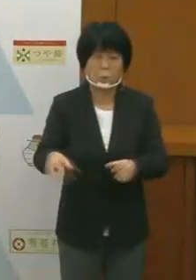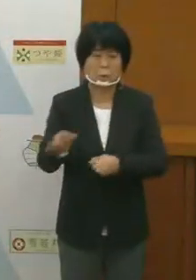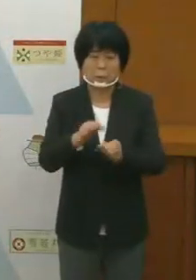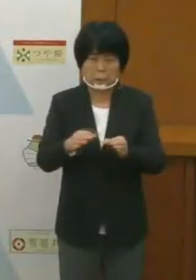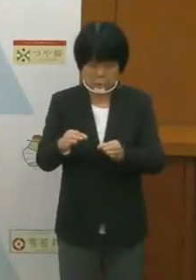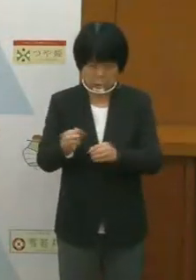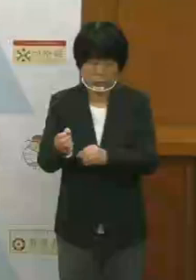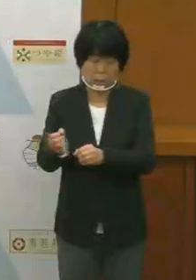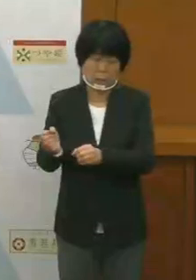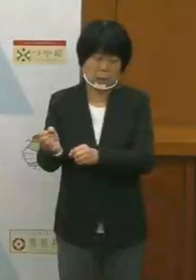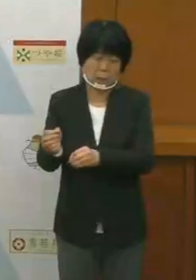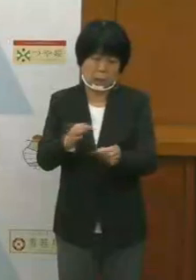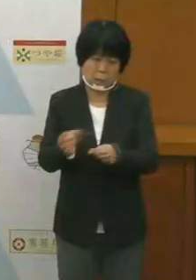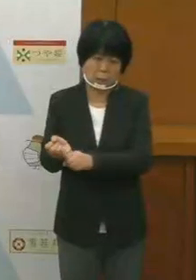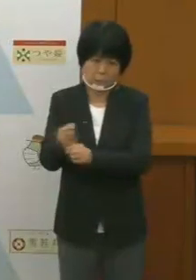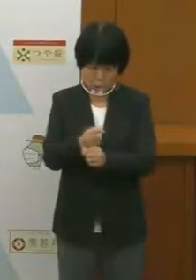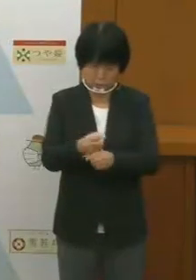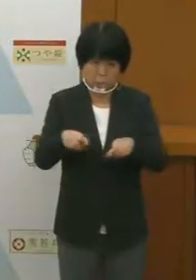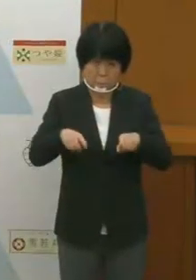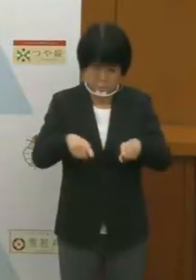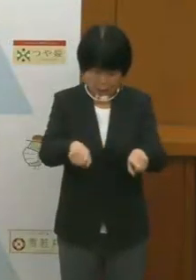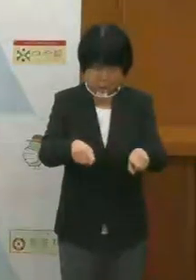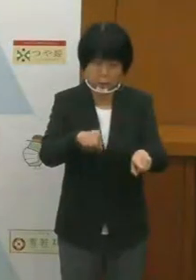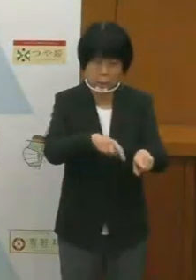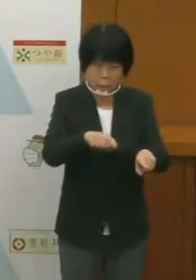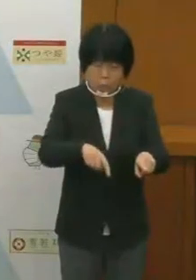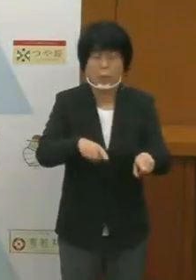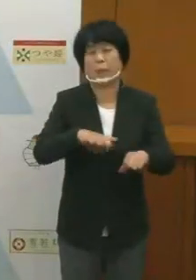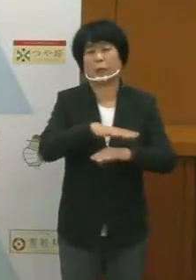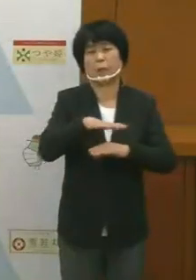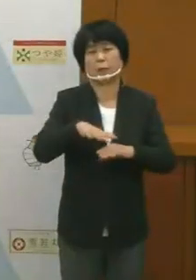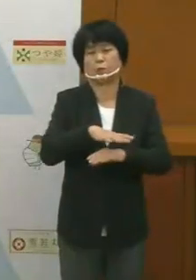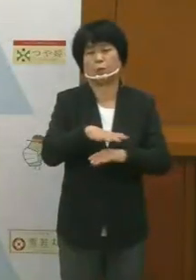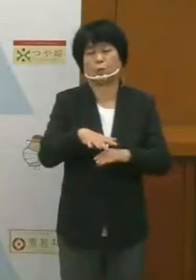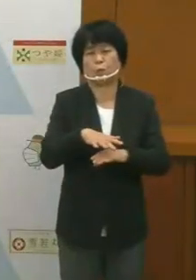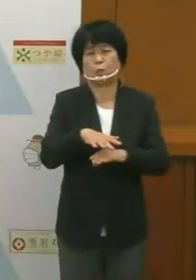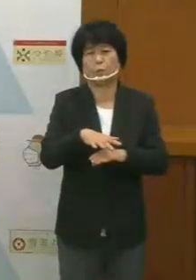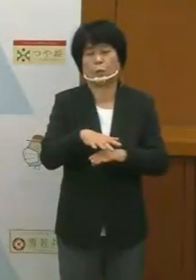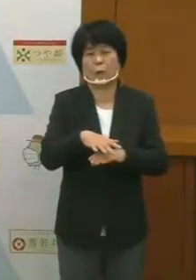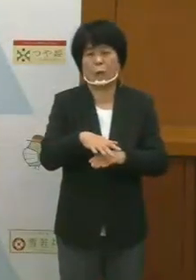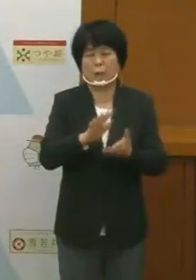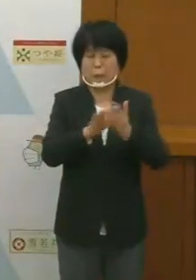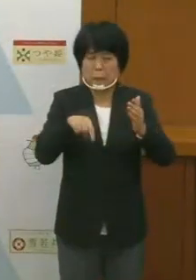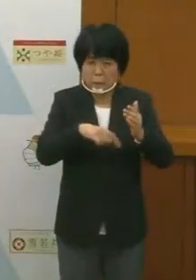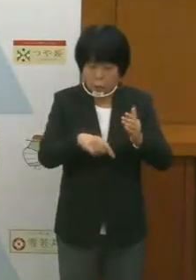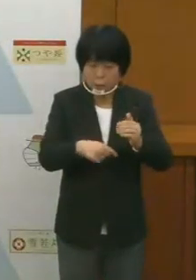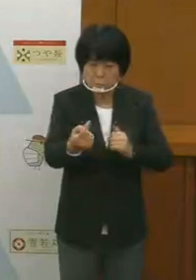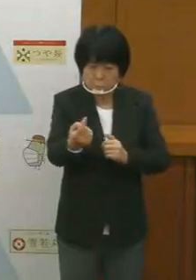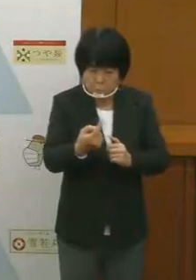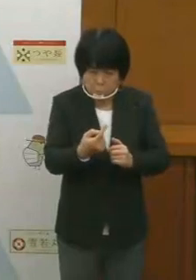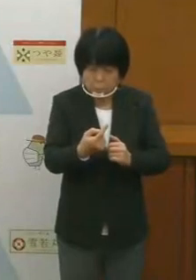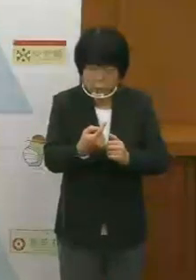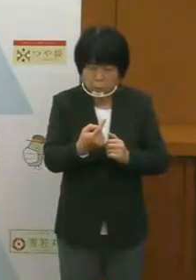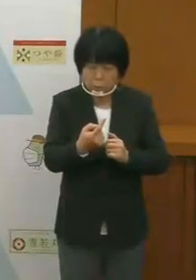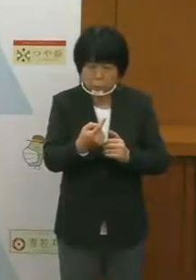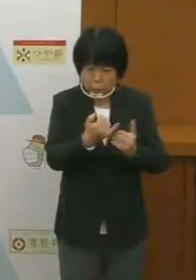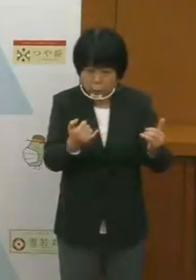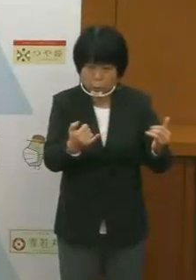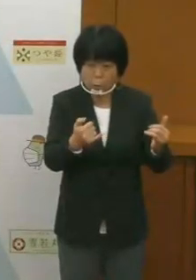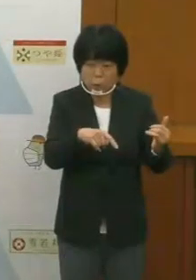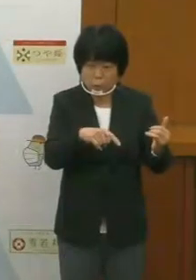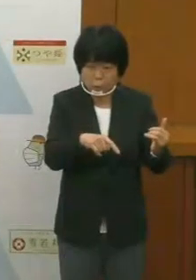経済回復の両立を図っていくことが大変重要でありますので、県内を訪れる旅行者の皆様